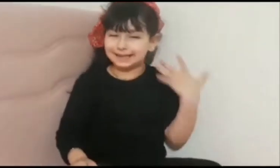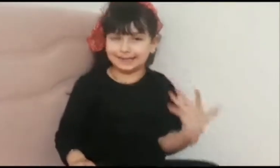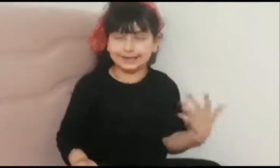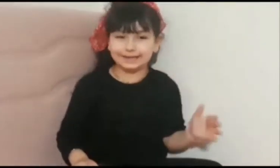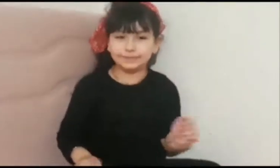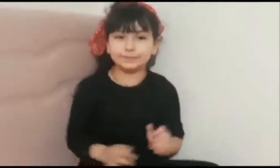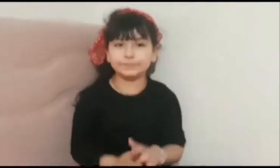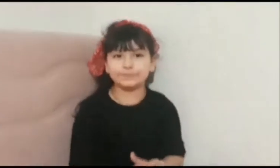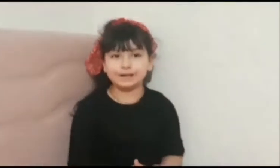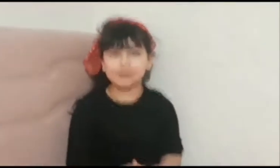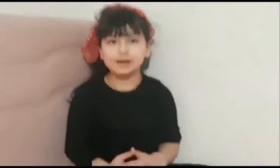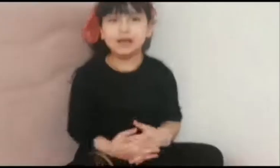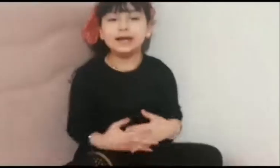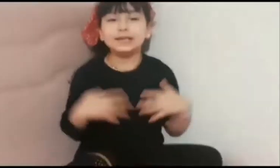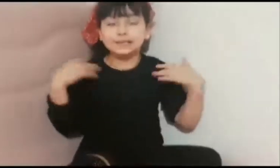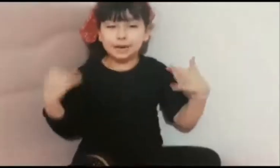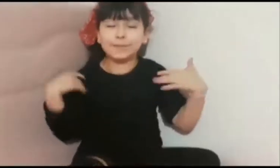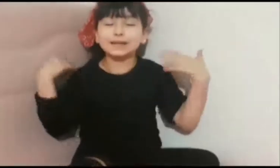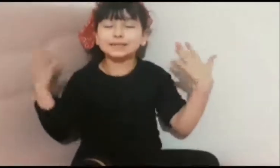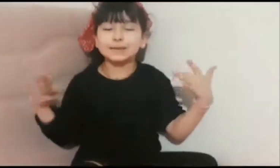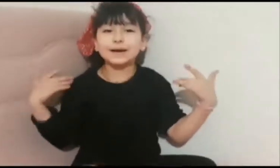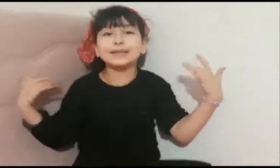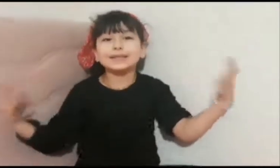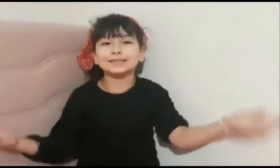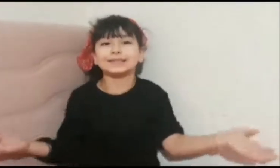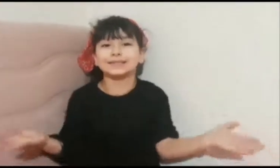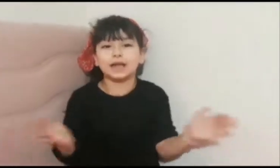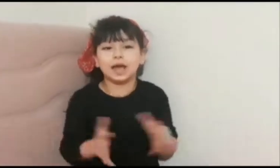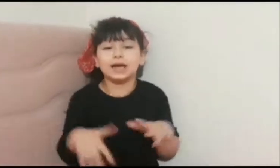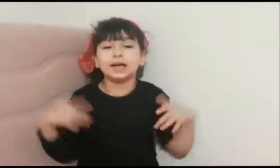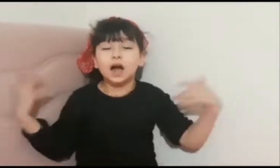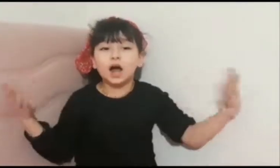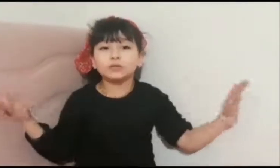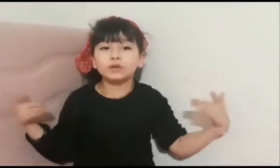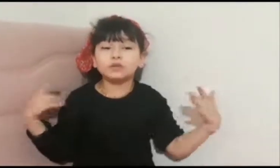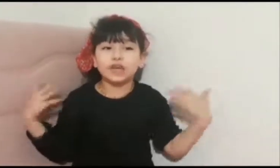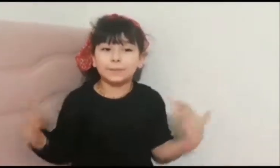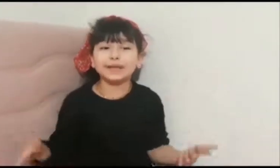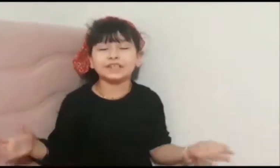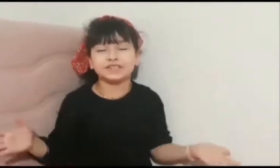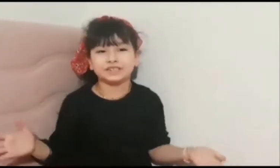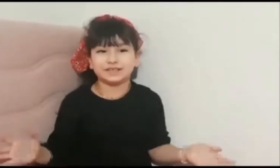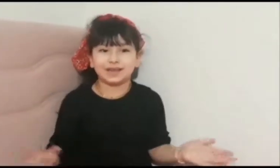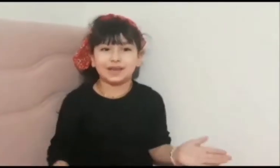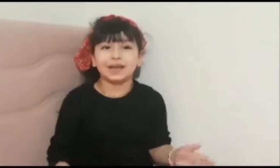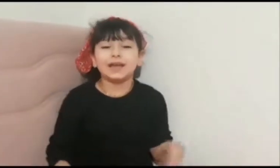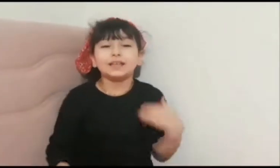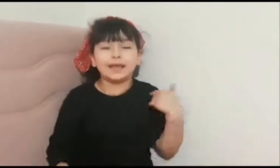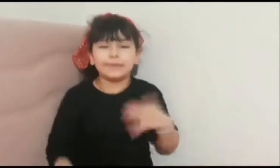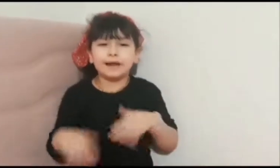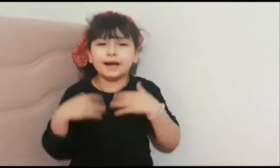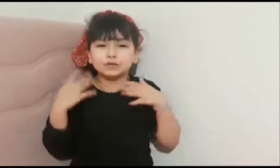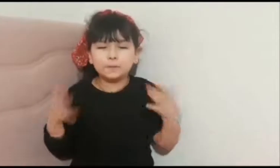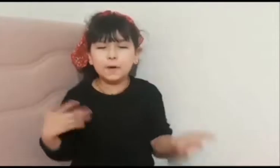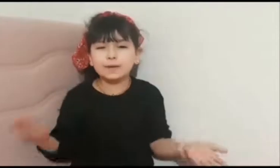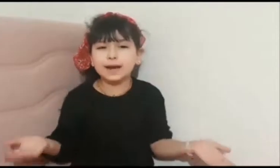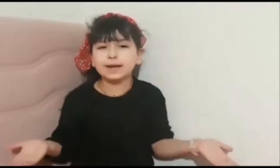Leylek. Zaman zaman içinde, kalbur saman içinde, devler top